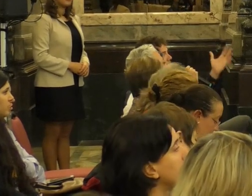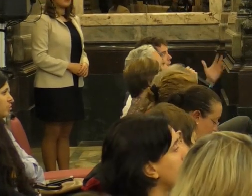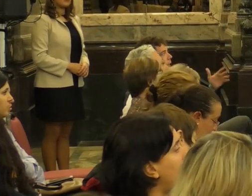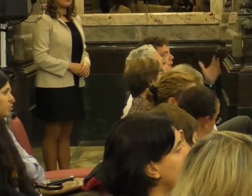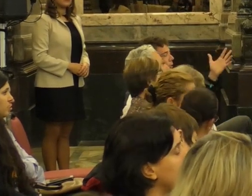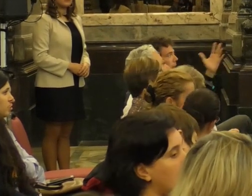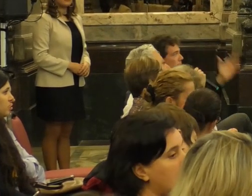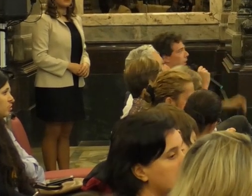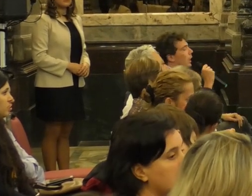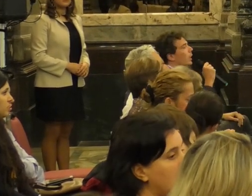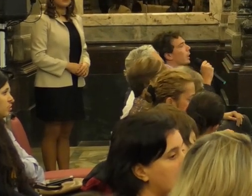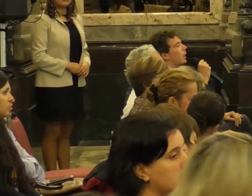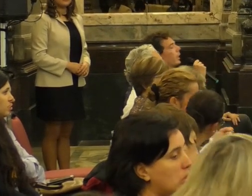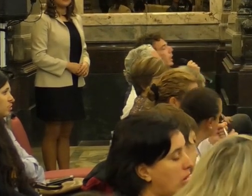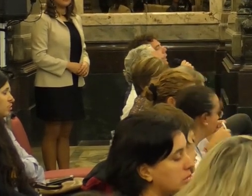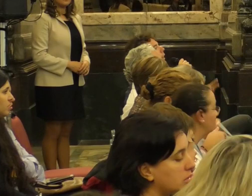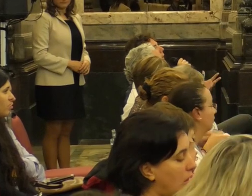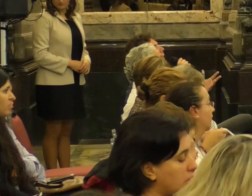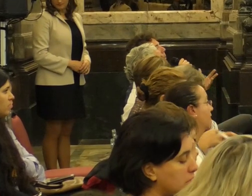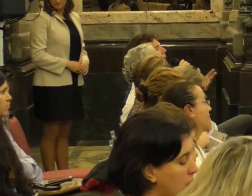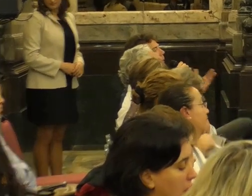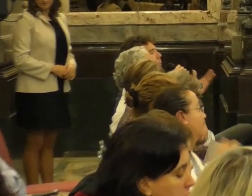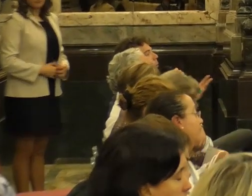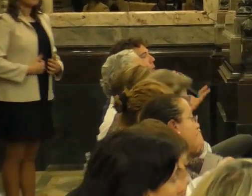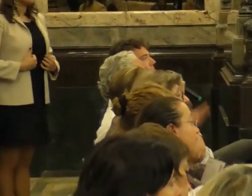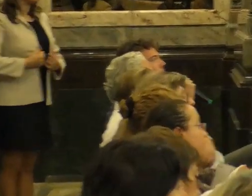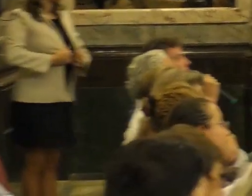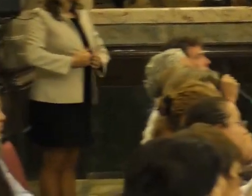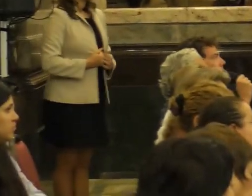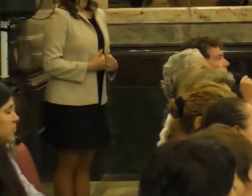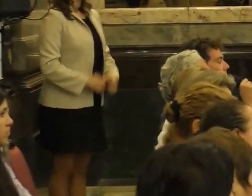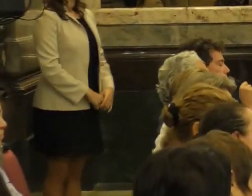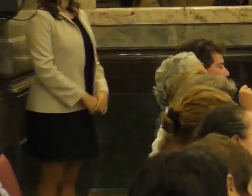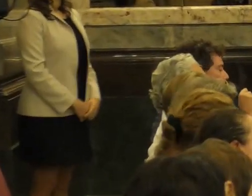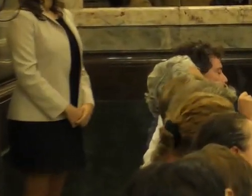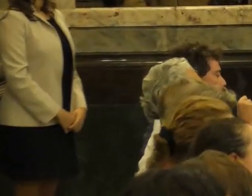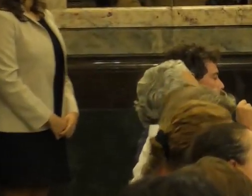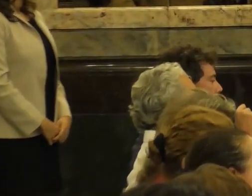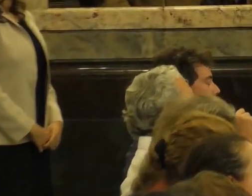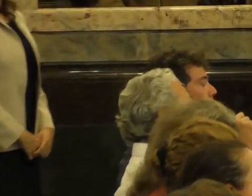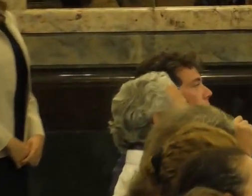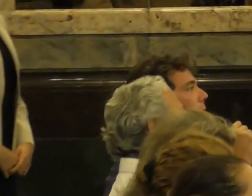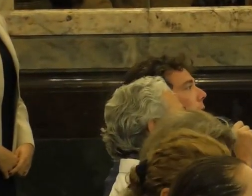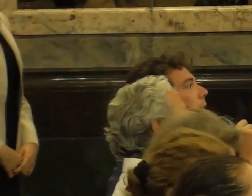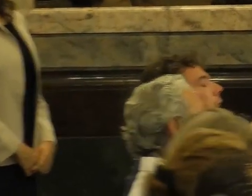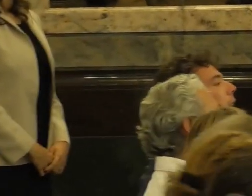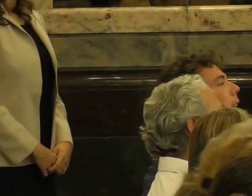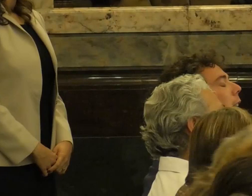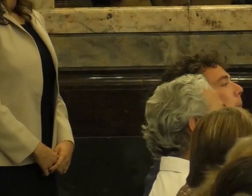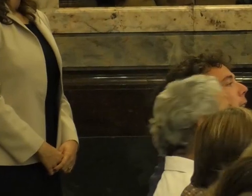centometría, siempre están muy enfocados en estudios